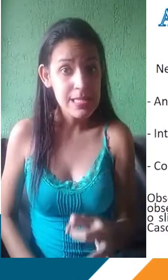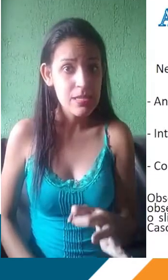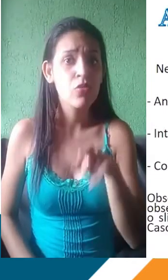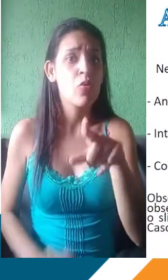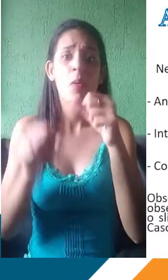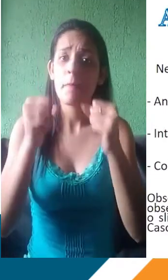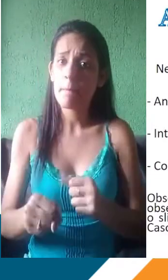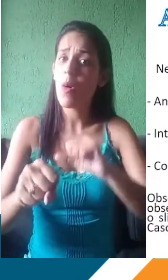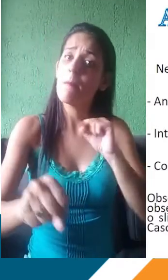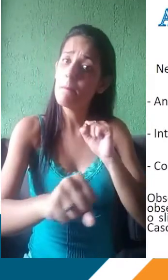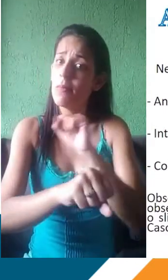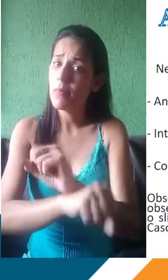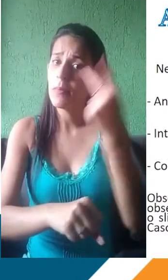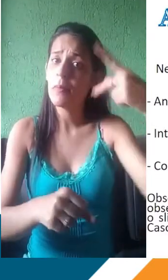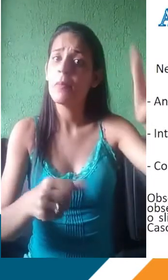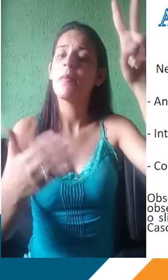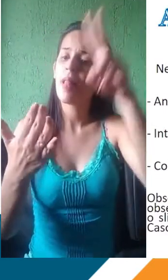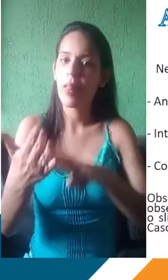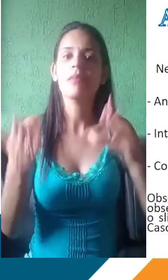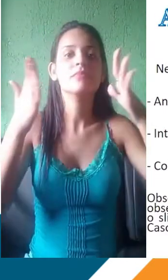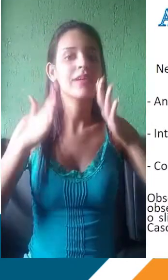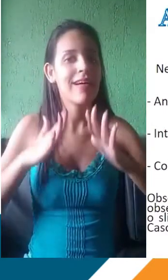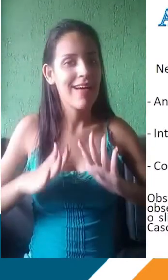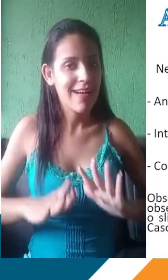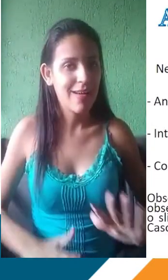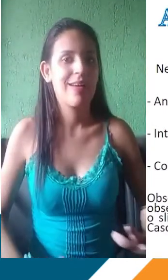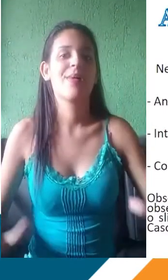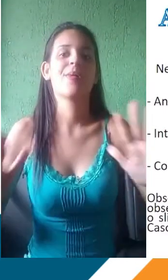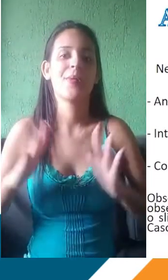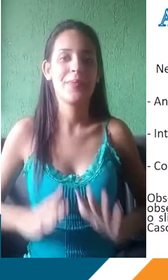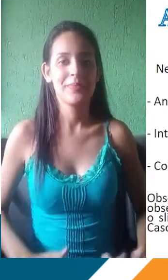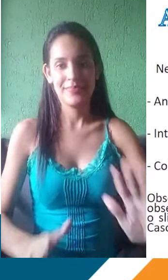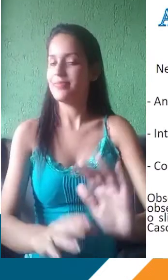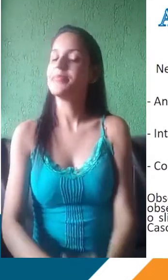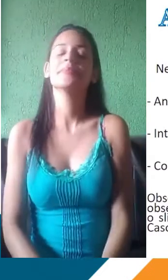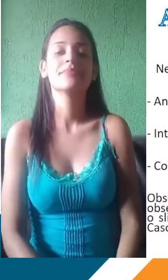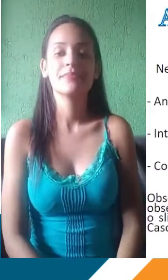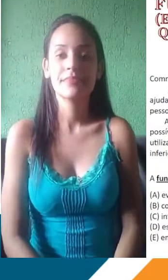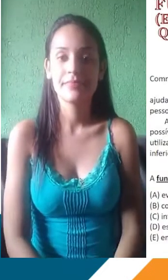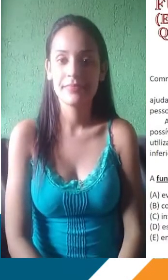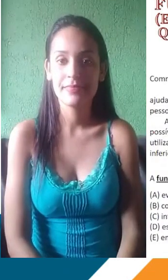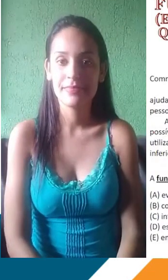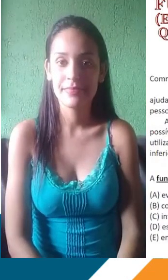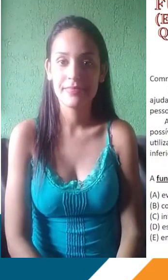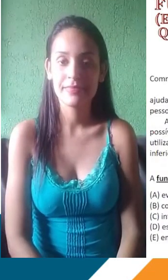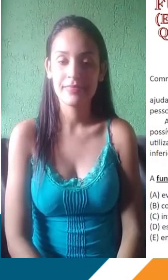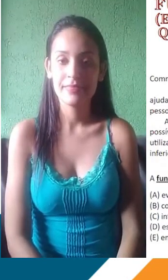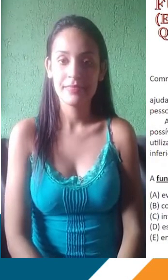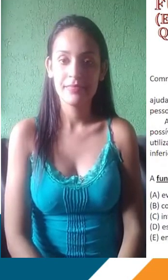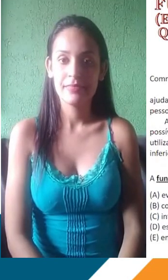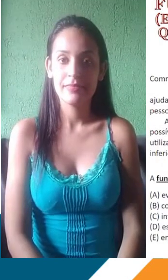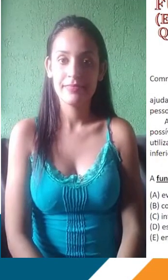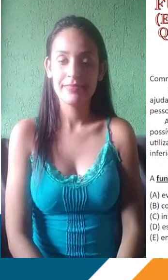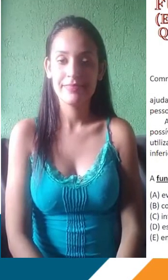as explicações acabarem, prosseguiremos com o slide do gabarito comentado, que está incorporado à apresentação para consulta.